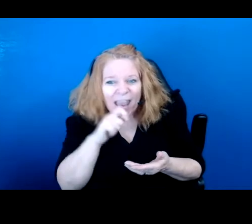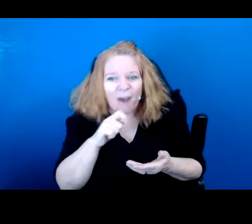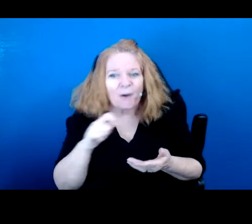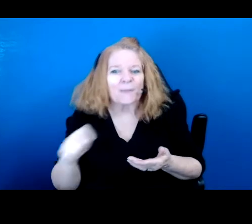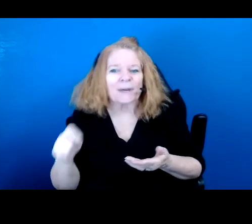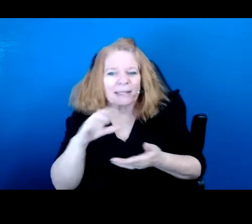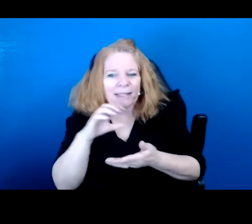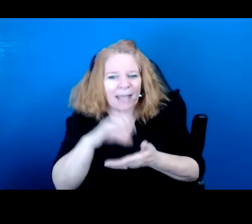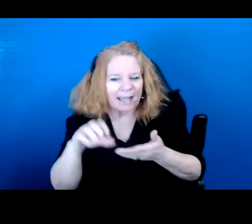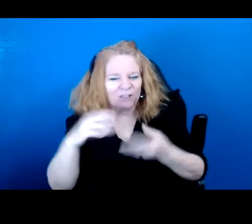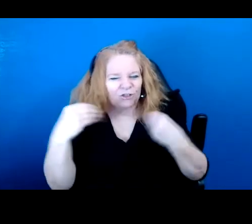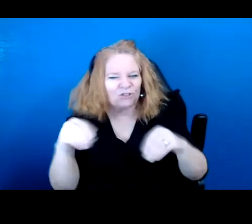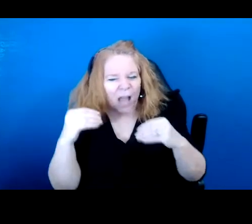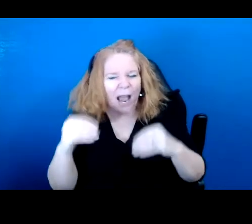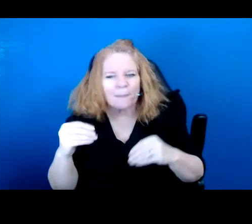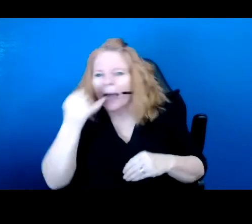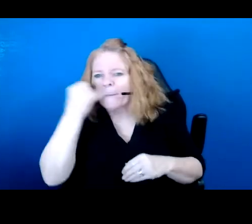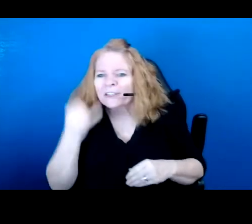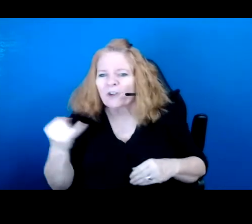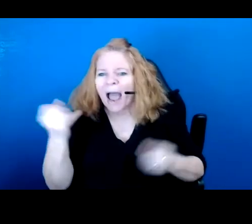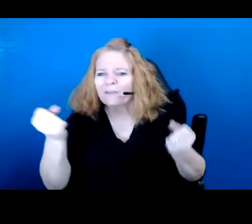la tienda de pasteles decora